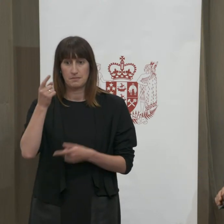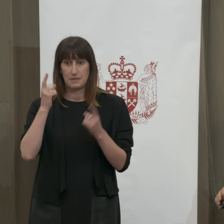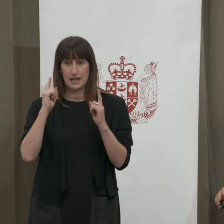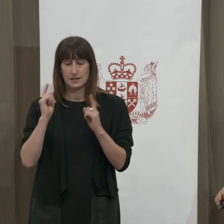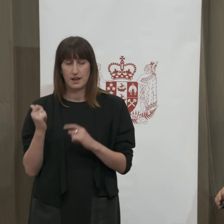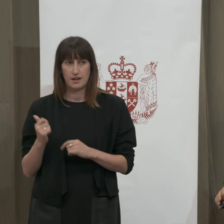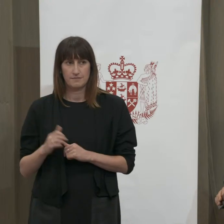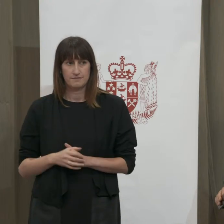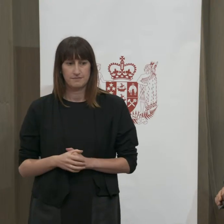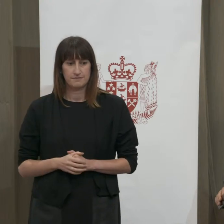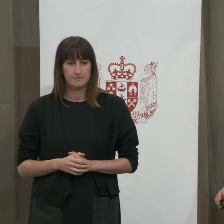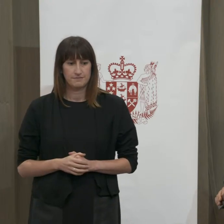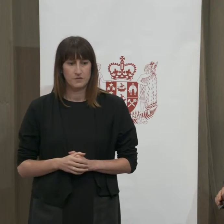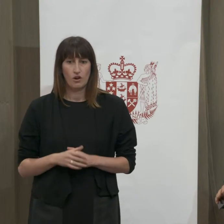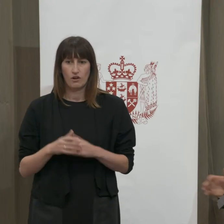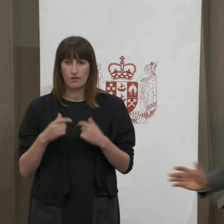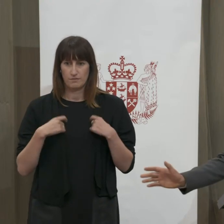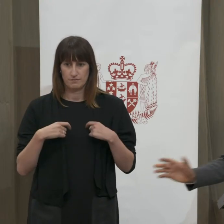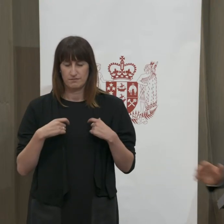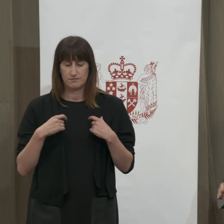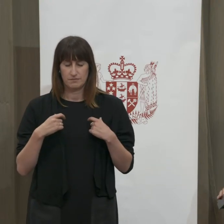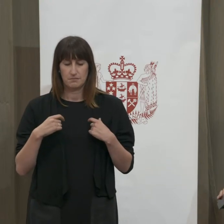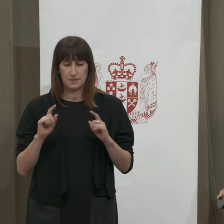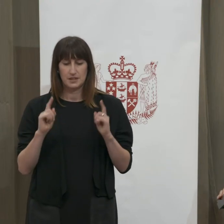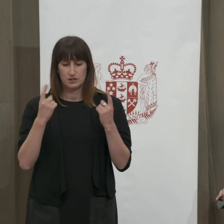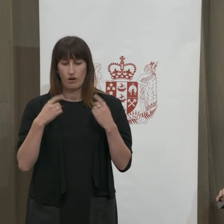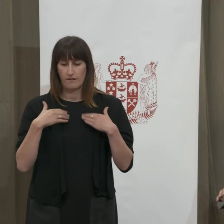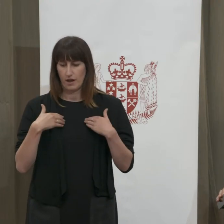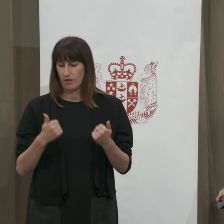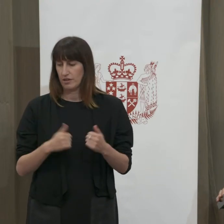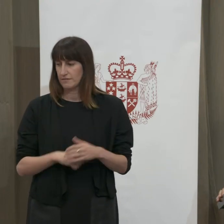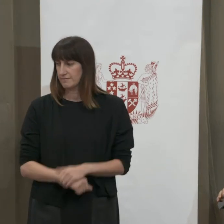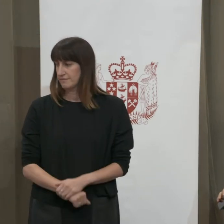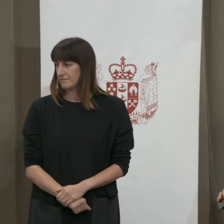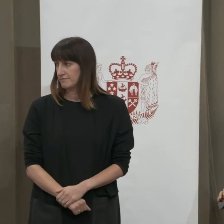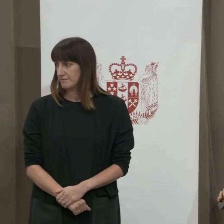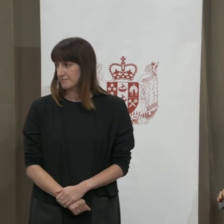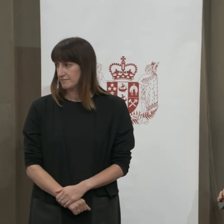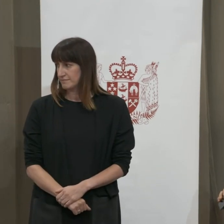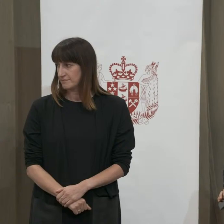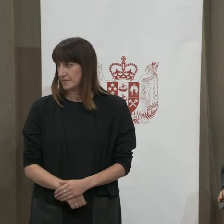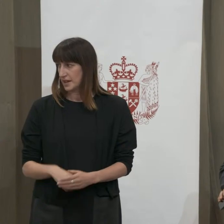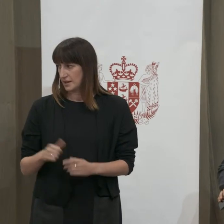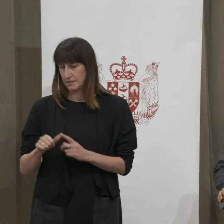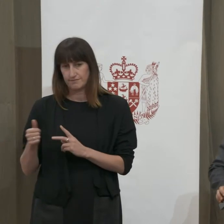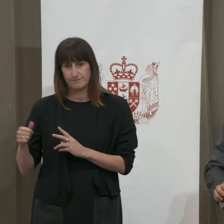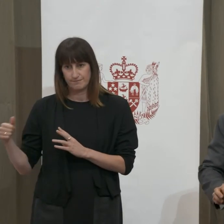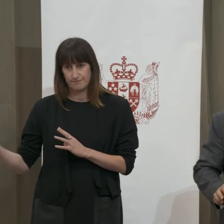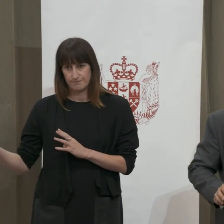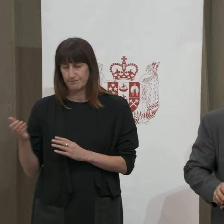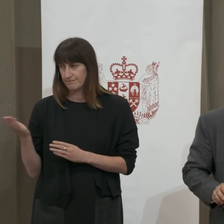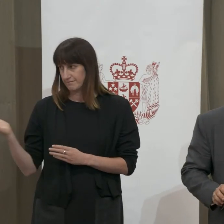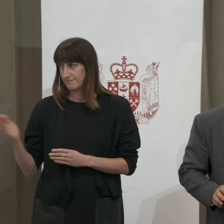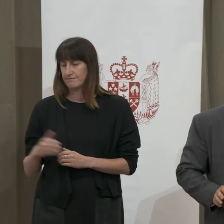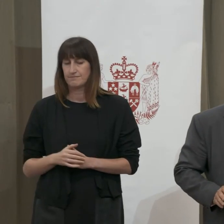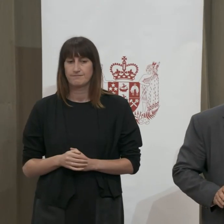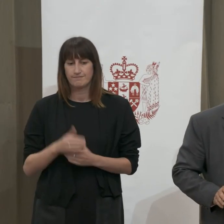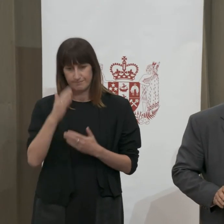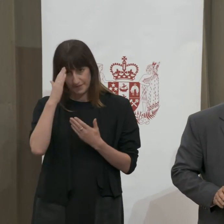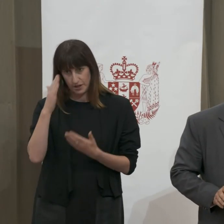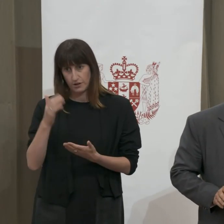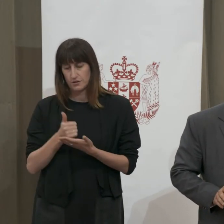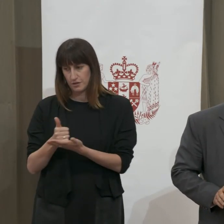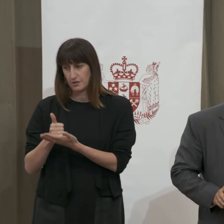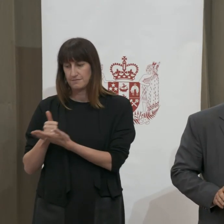minita o ngā take hauora I tēnei rangi, reira kanui te mihi ke a koutou, ke a tātou e tau nei tēnā koutou ke ora